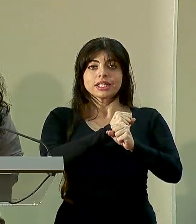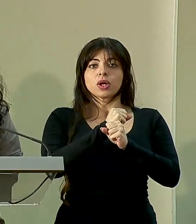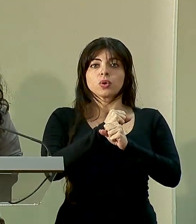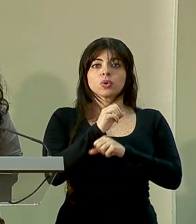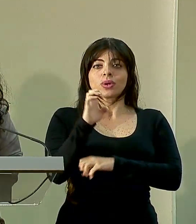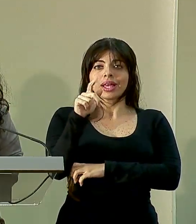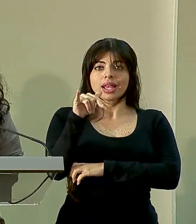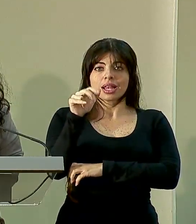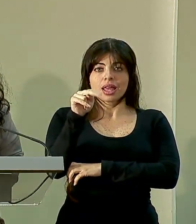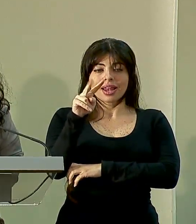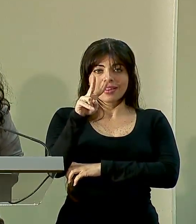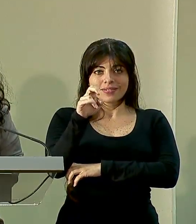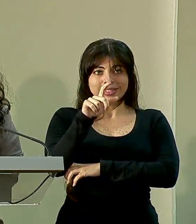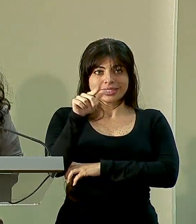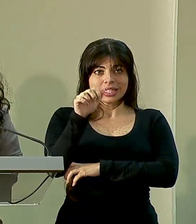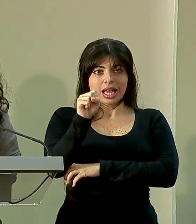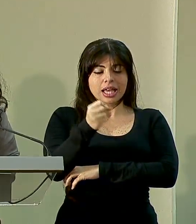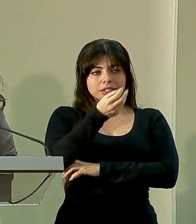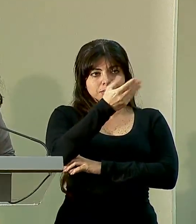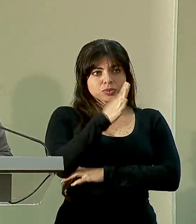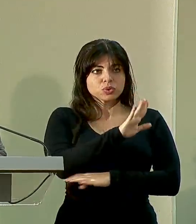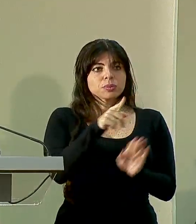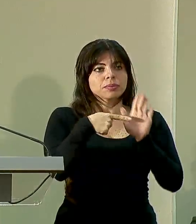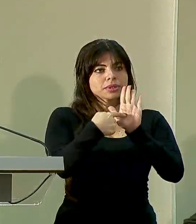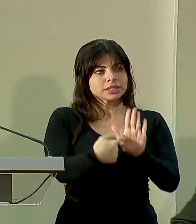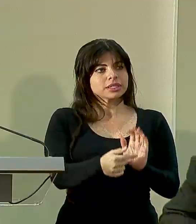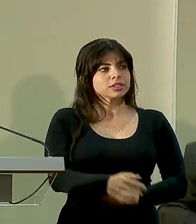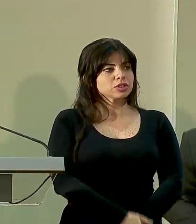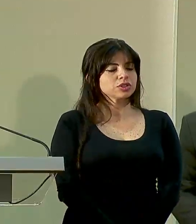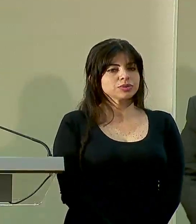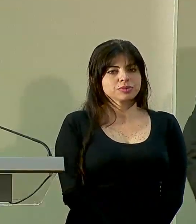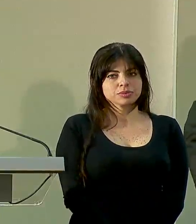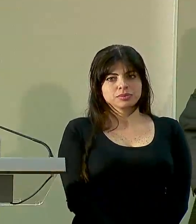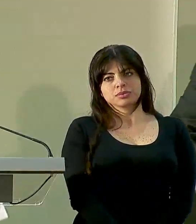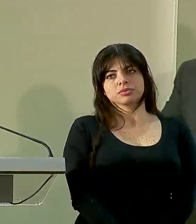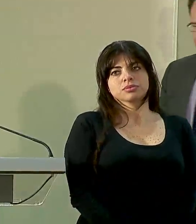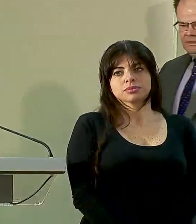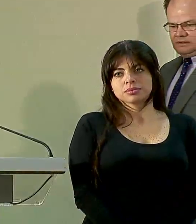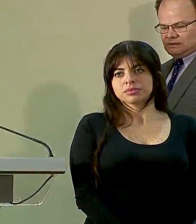don Elian Villegas, nos hace la siguiente presentación.